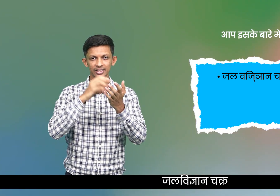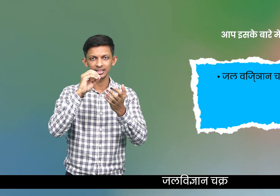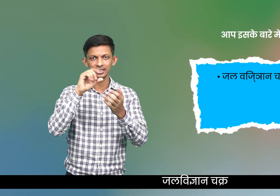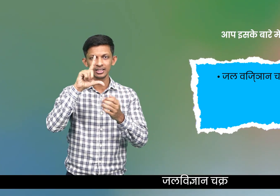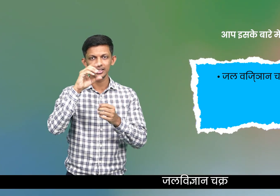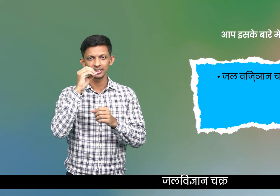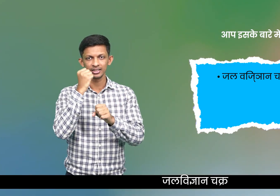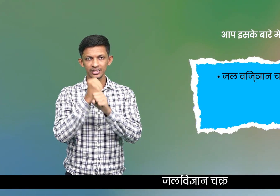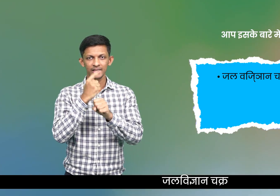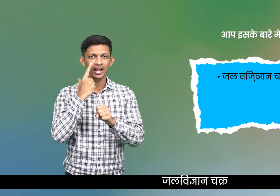चक्र,